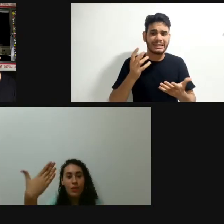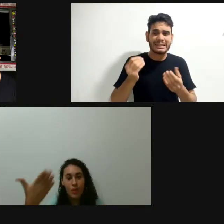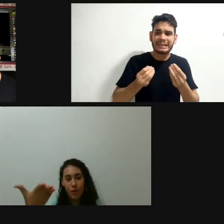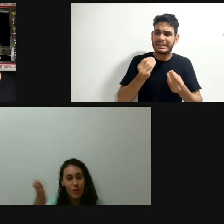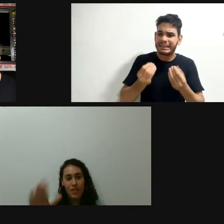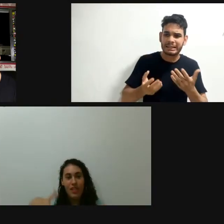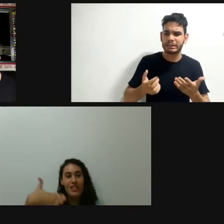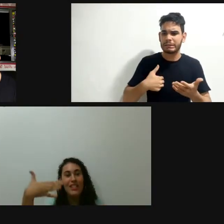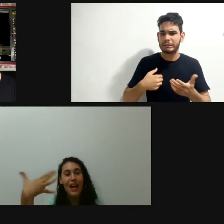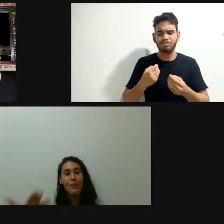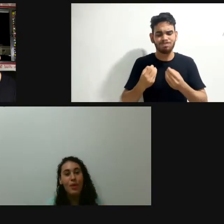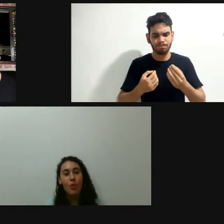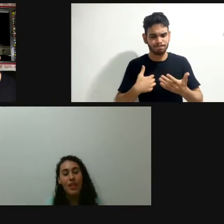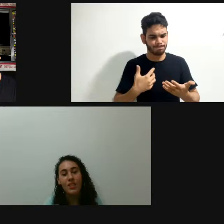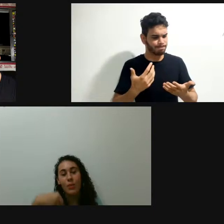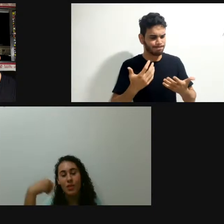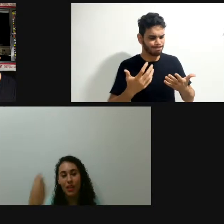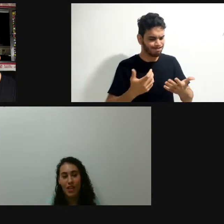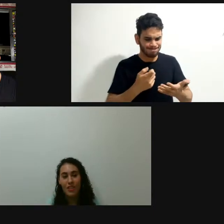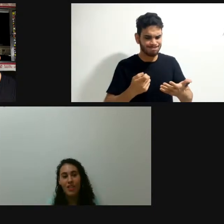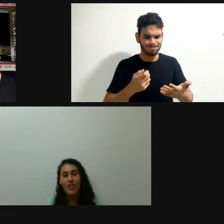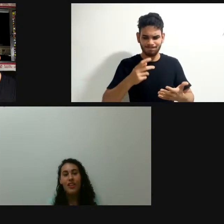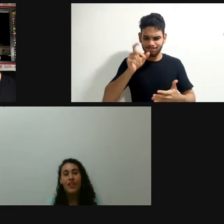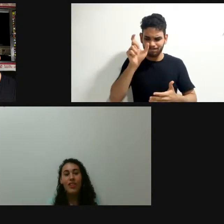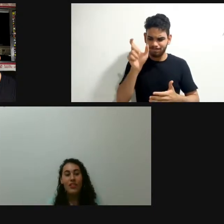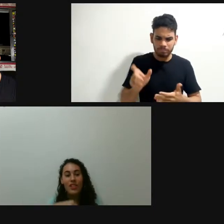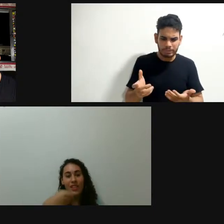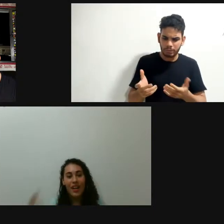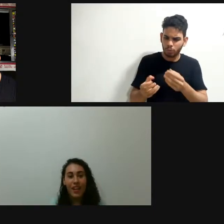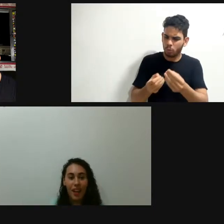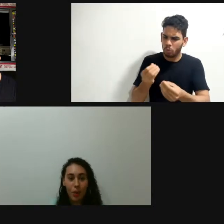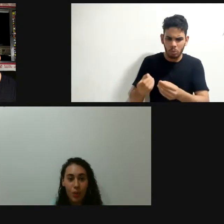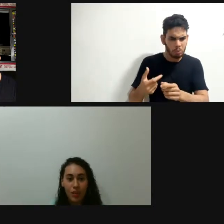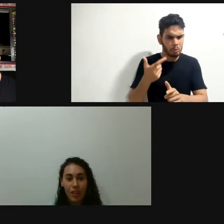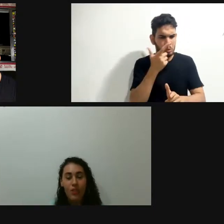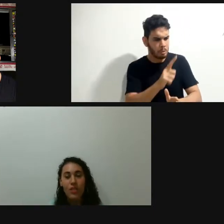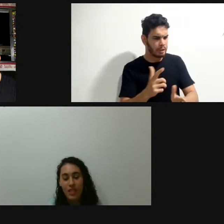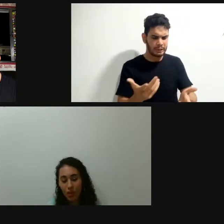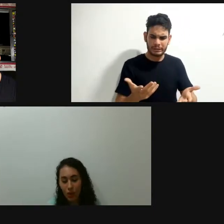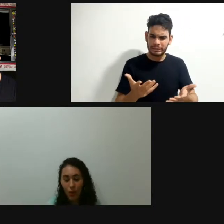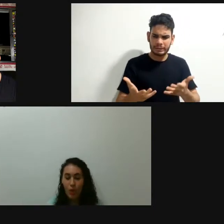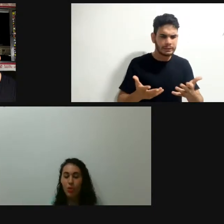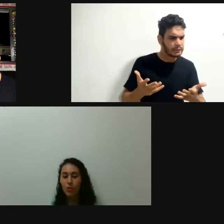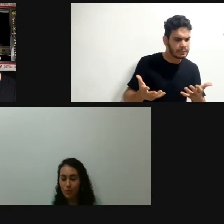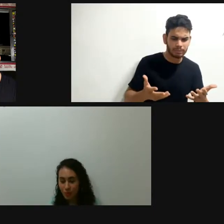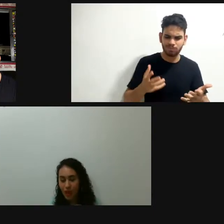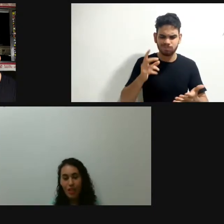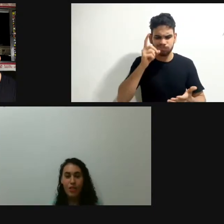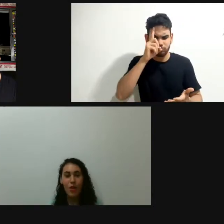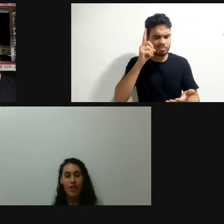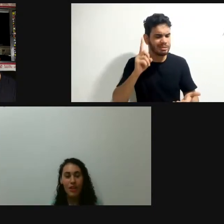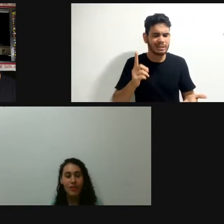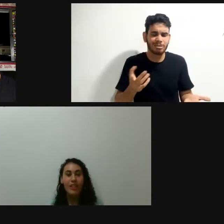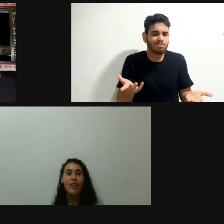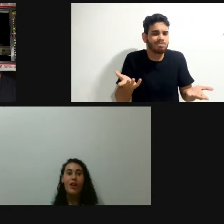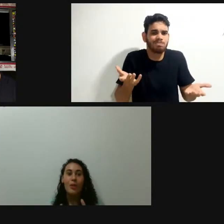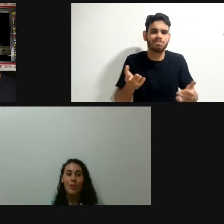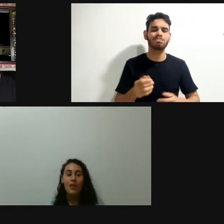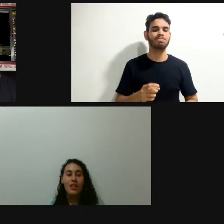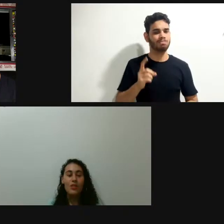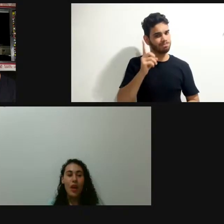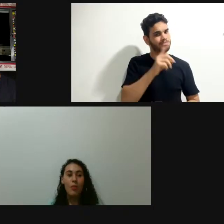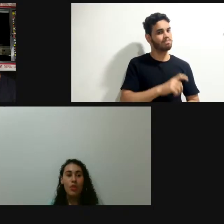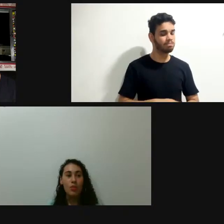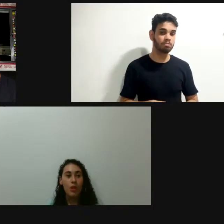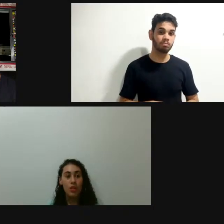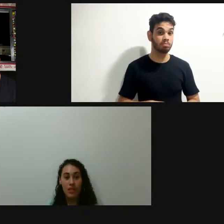resolver esse problema? Você nem sabe como é que seu personagem vai vencer aquela luta que você colocou na história. Por